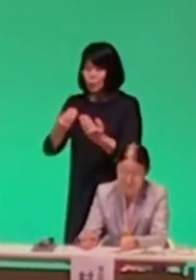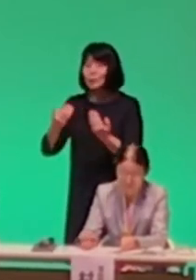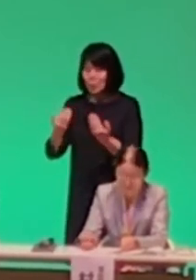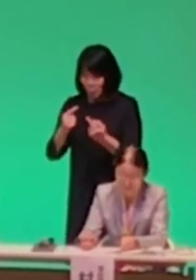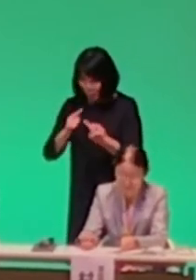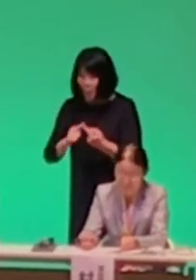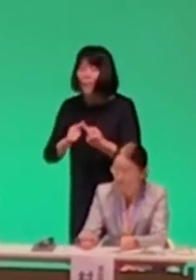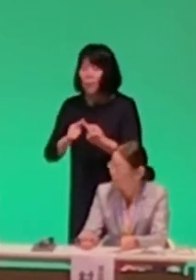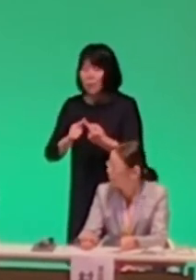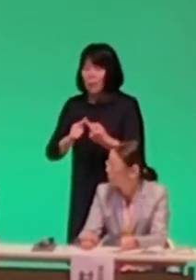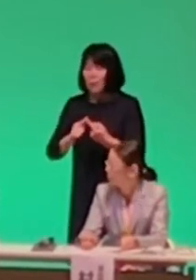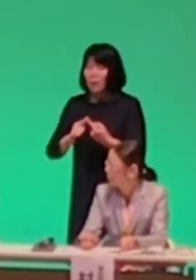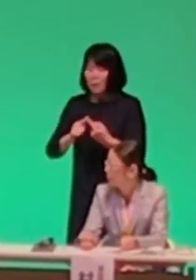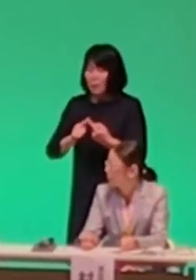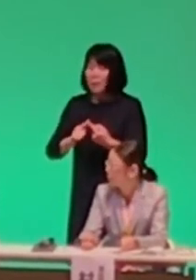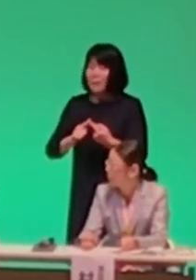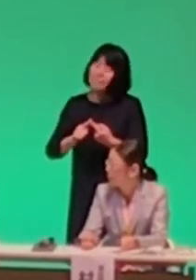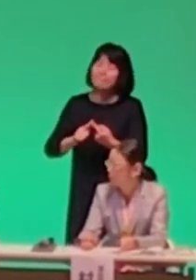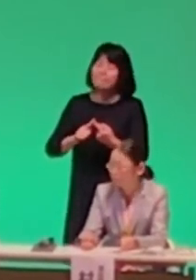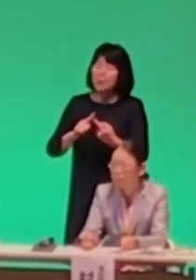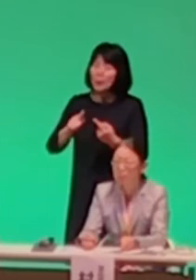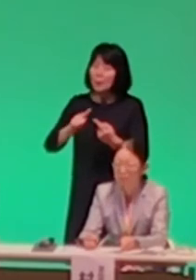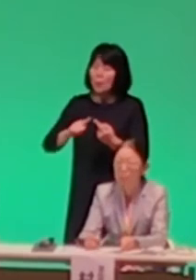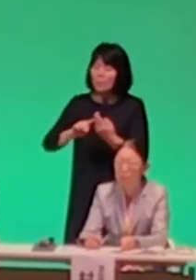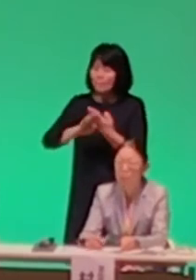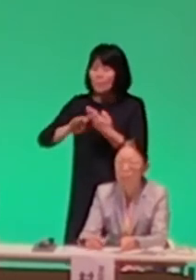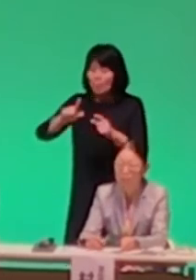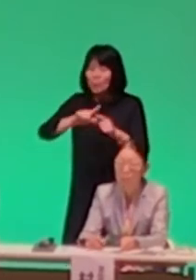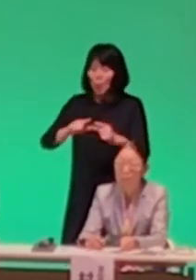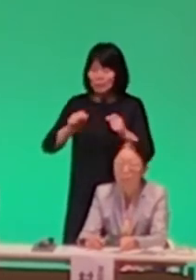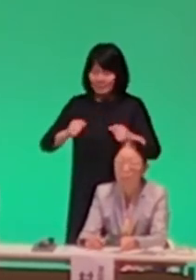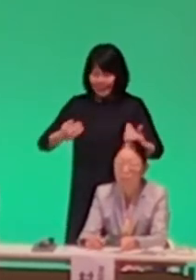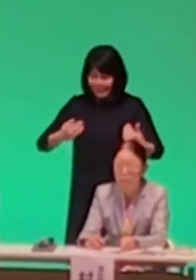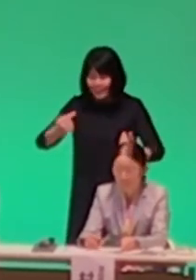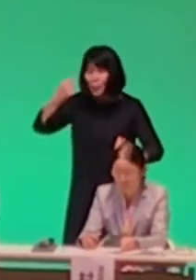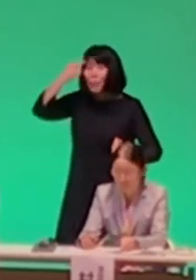れ切り返したいなっていうか、もっとちゃんとやらなき